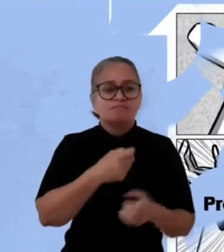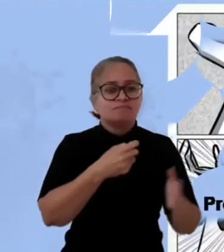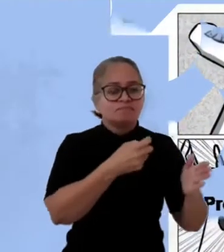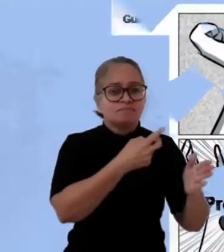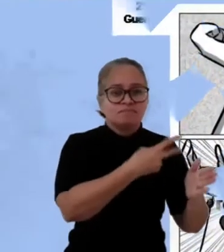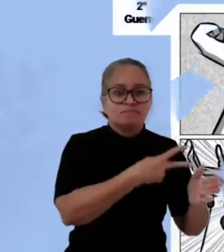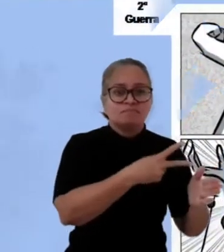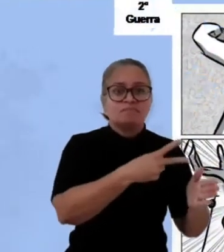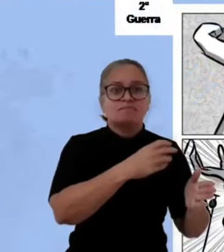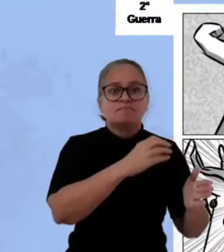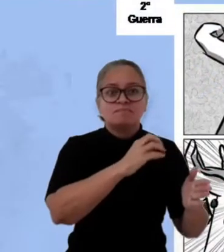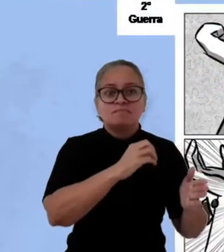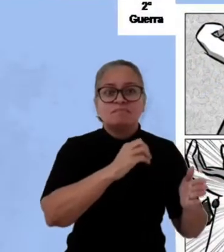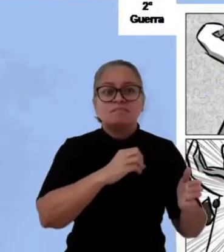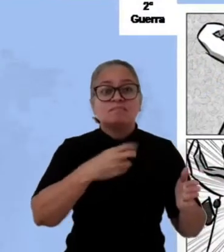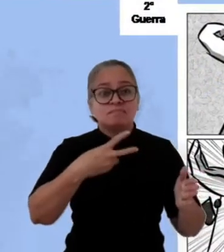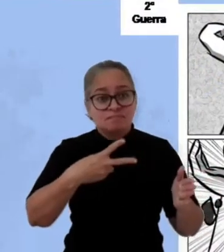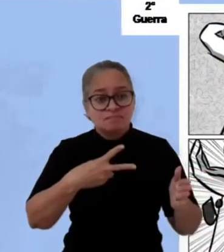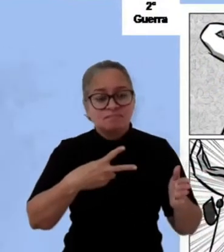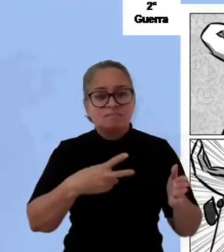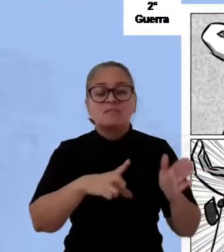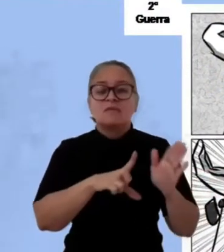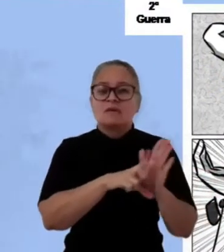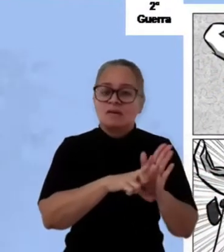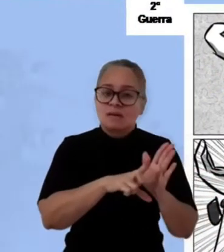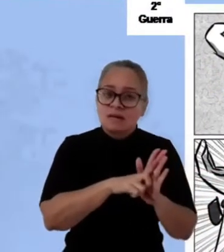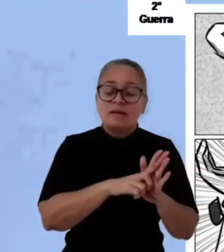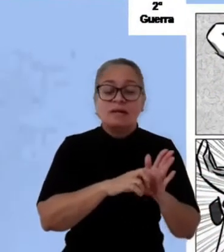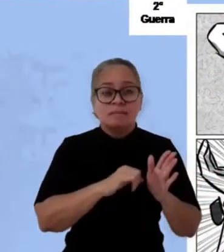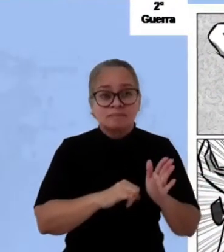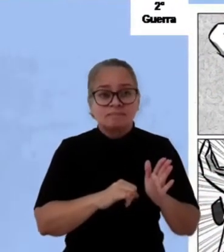E quando foi no ano de 2002,